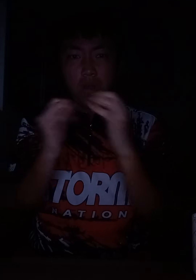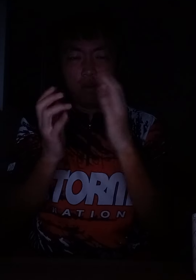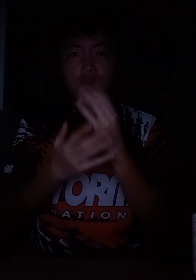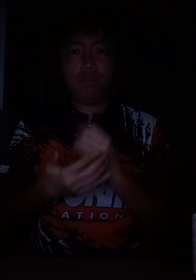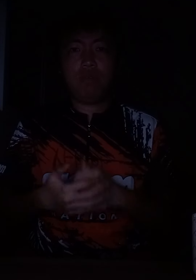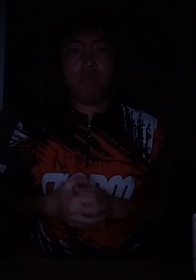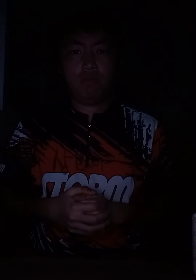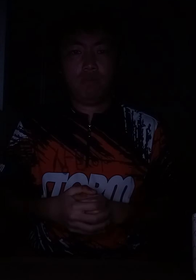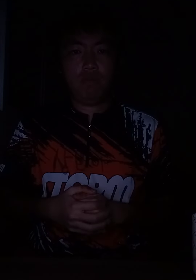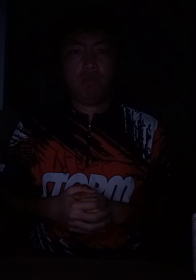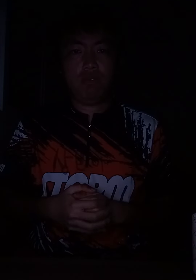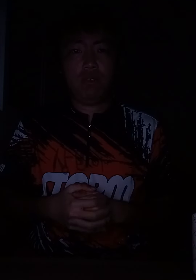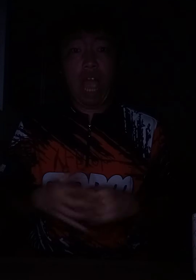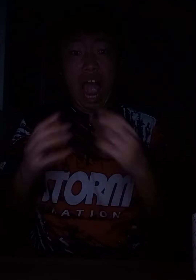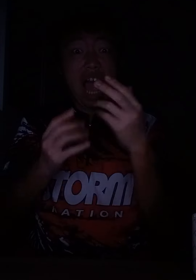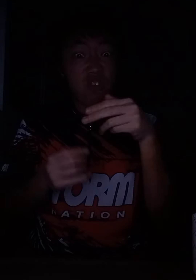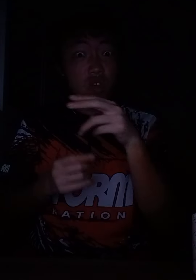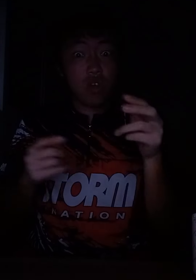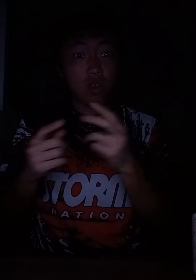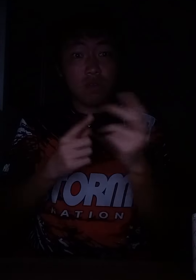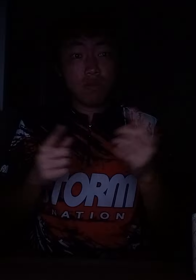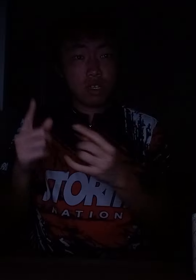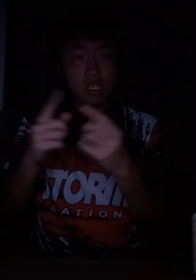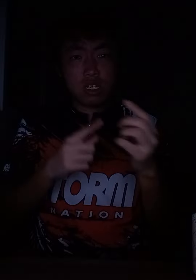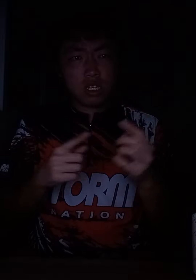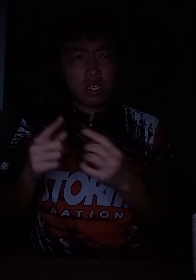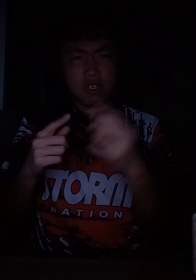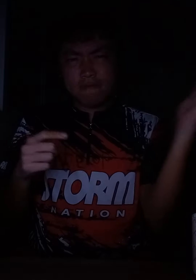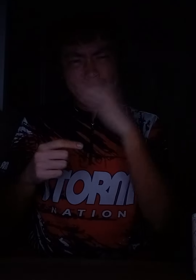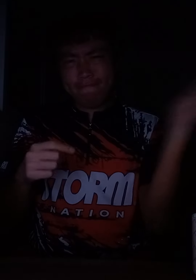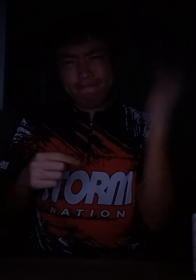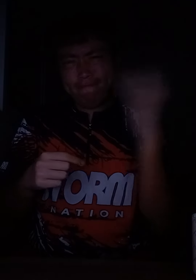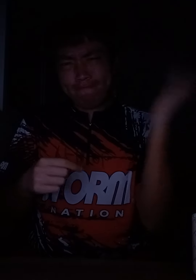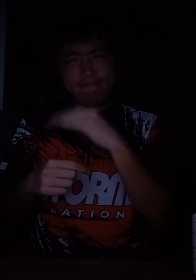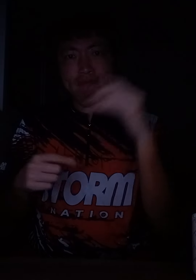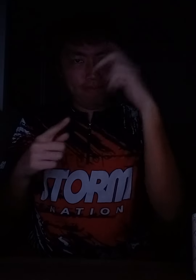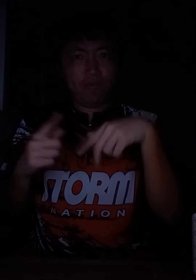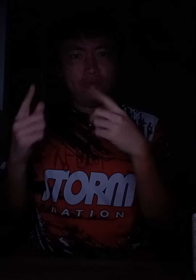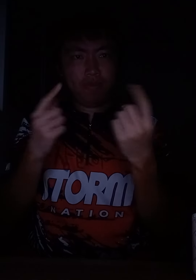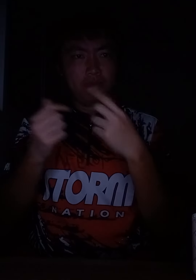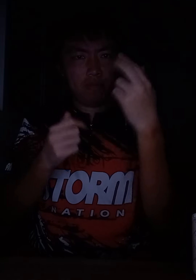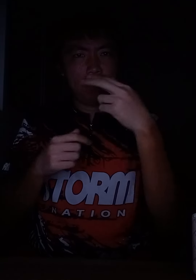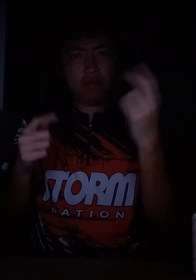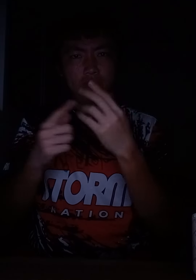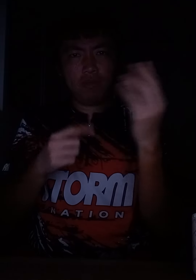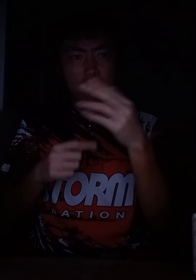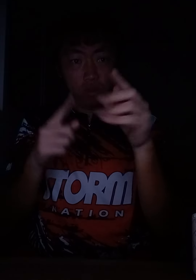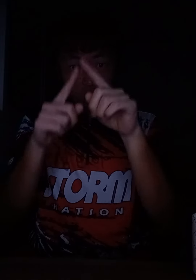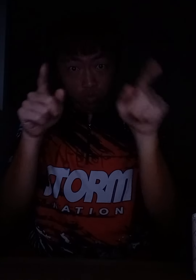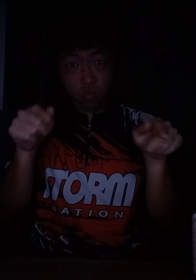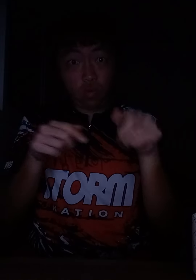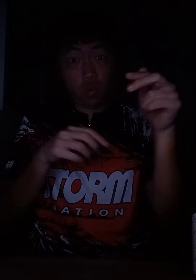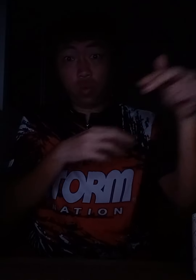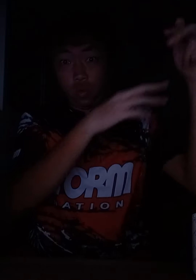벌어졌습니다. 아주머니 같은 분을 이제 때리려는 모션을 취하더라고요. 버스 앞문으로 해가지고 올라가서